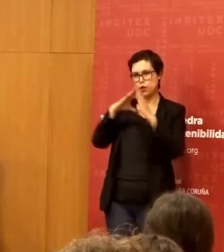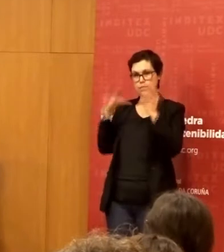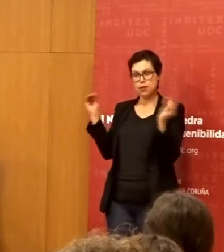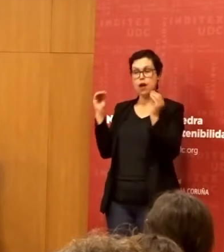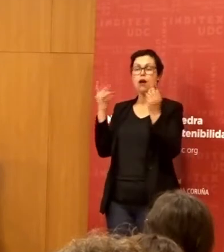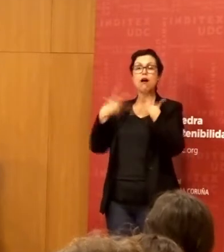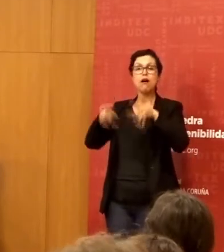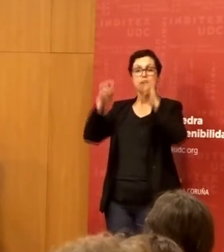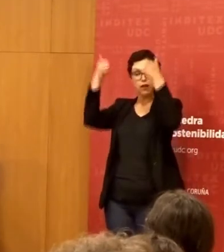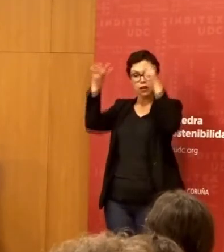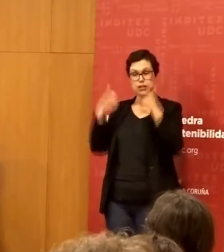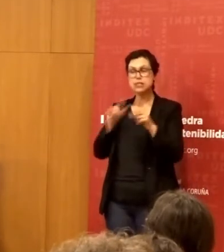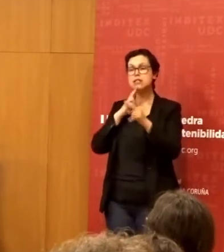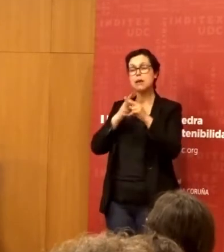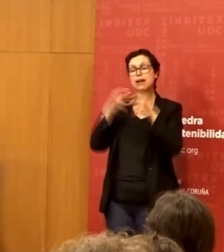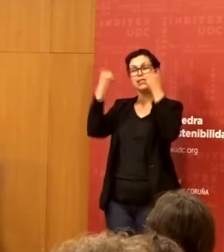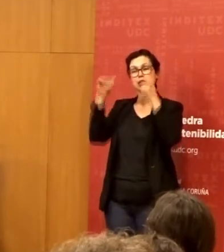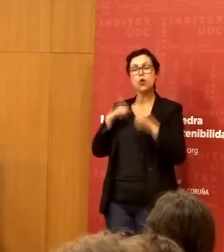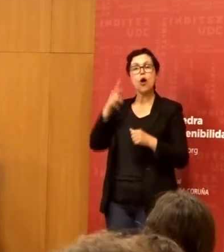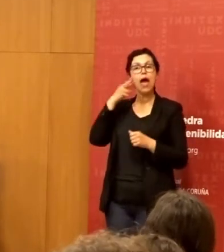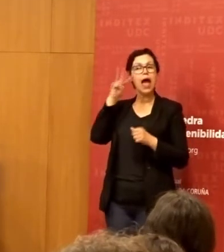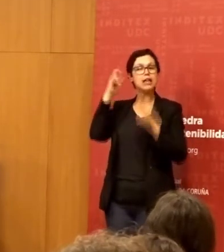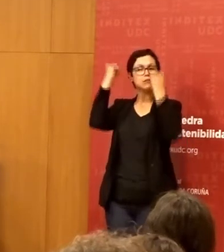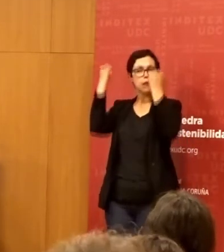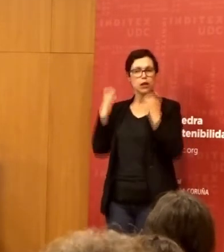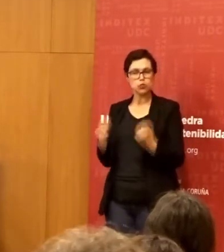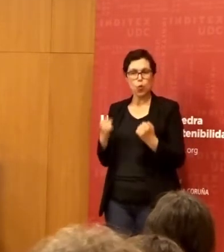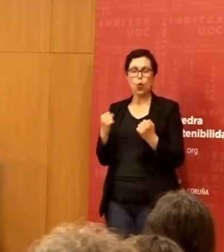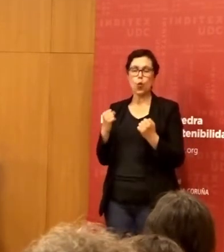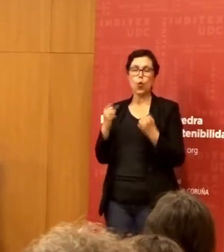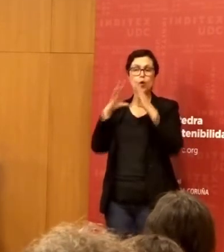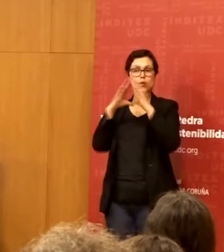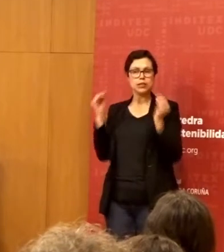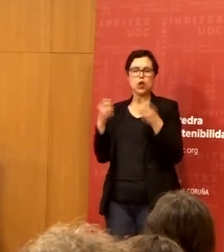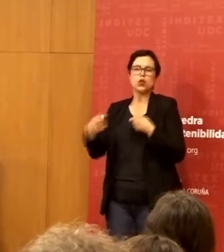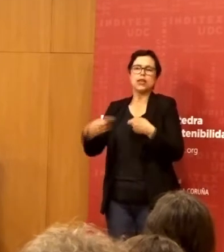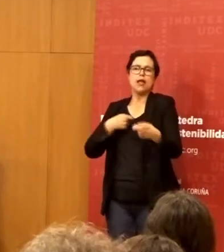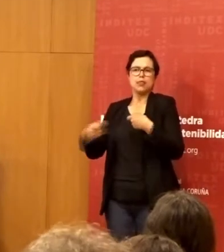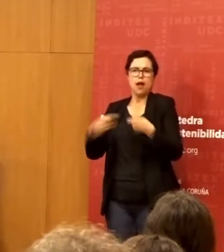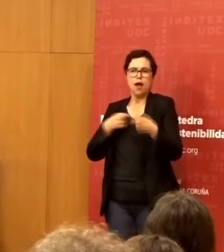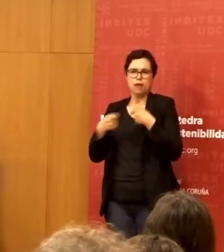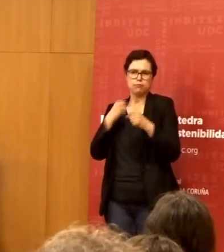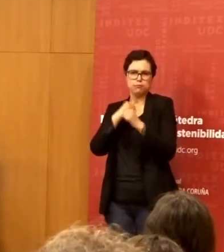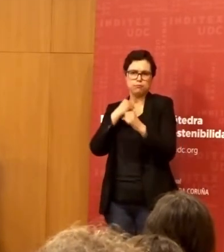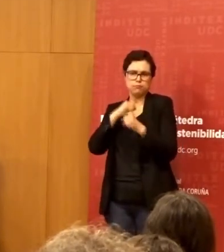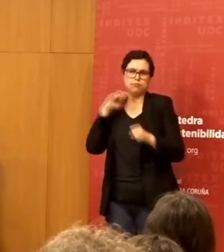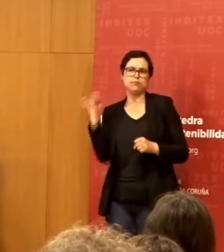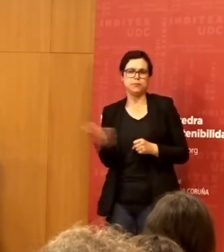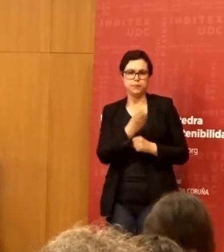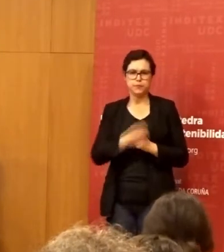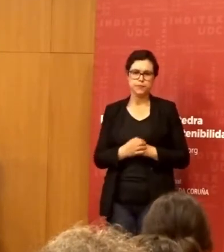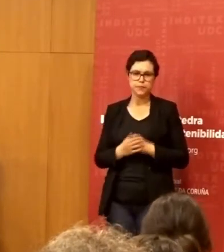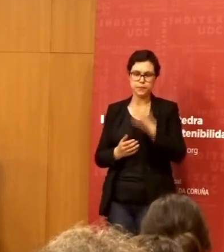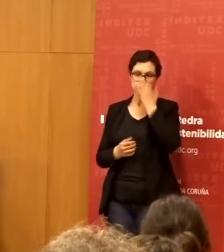que se llama Título de Experto Universitario en Tareas Auxiliares de Tienda. Al principio lo hicimos